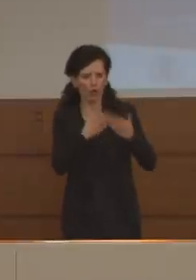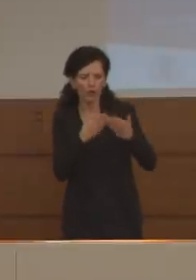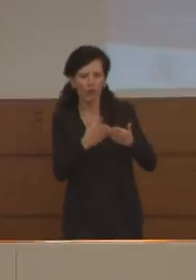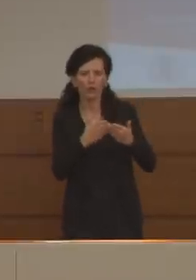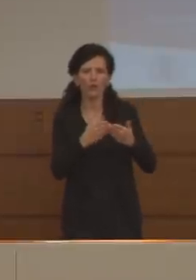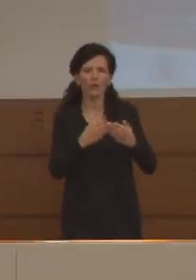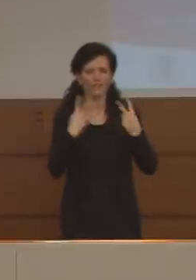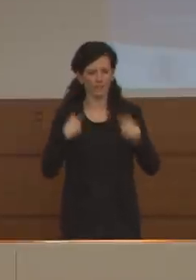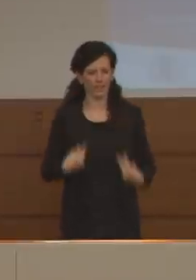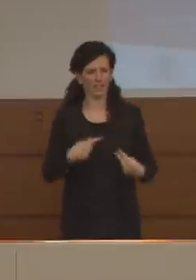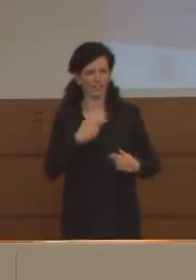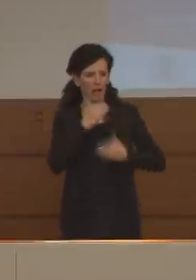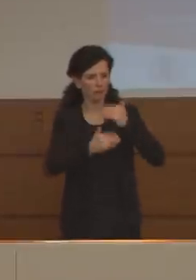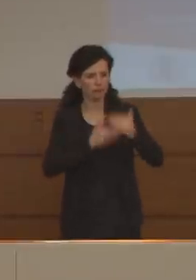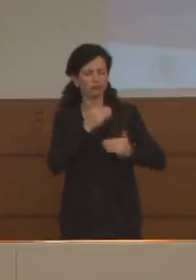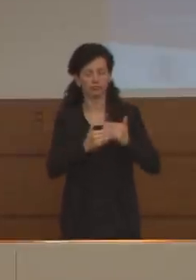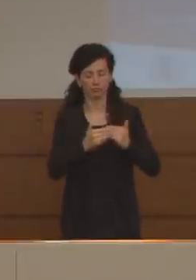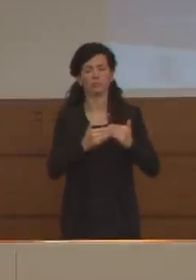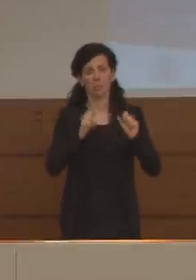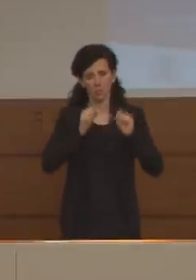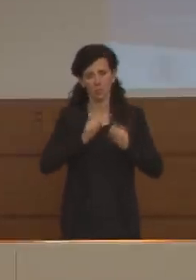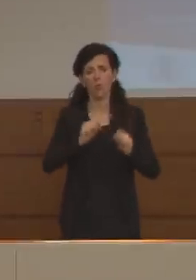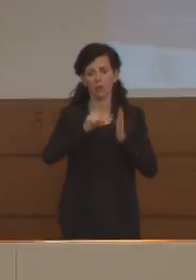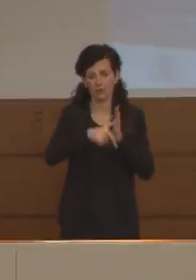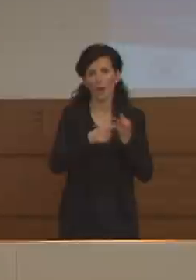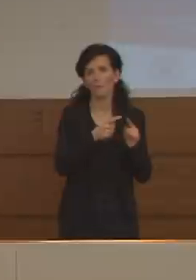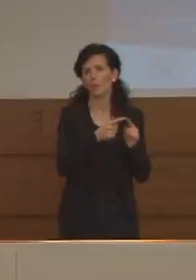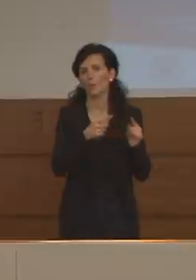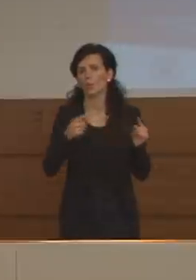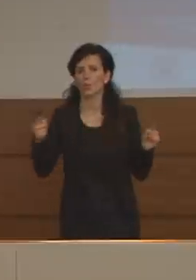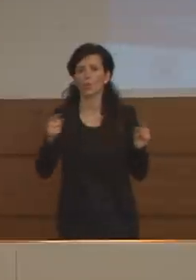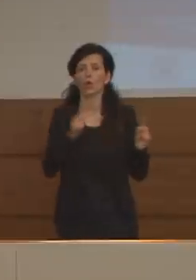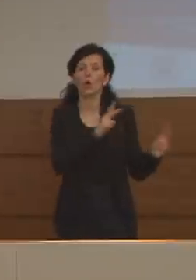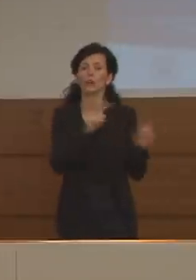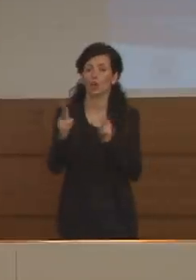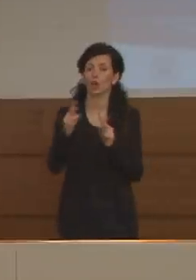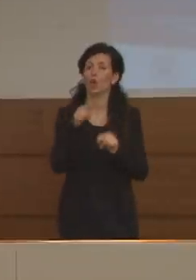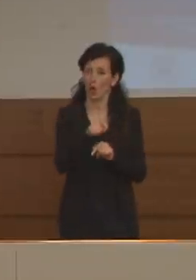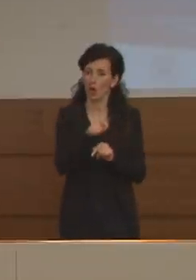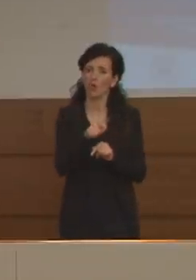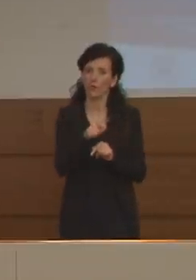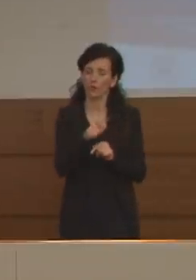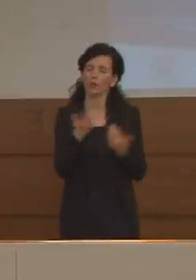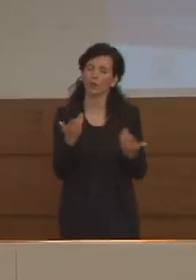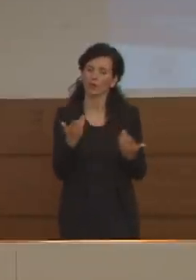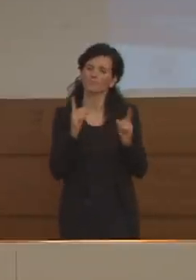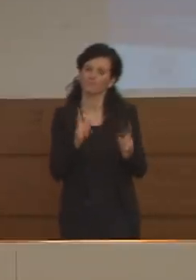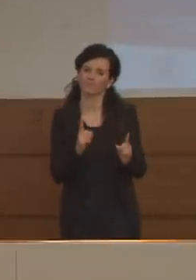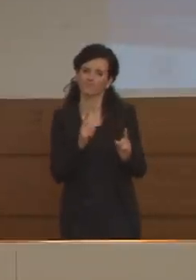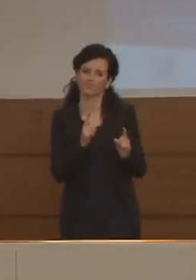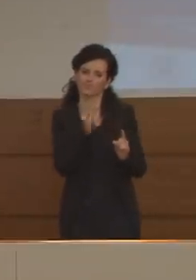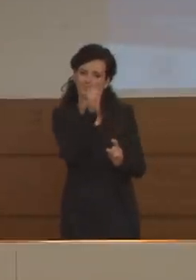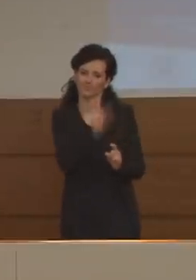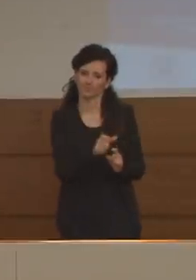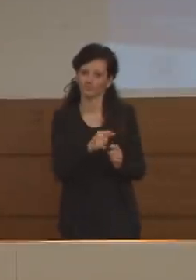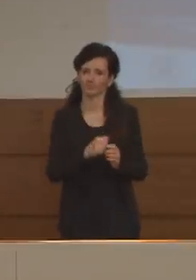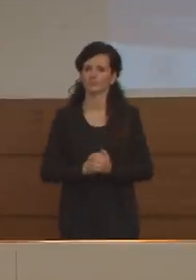vitali ci sono lunghi periodi di ricovero che impattano anche sulla capacità